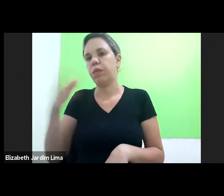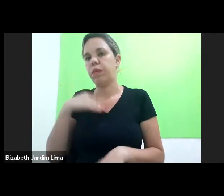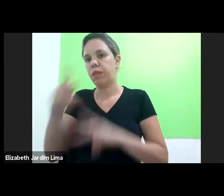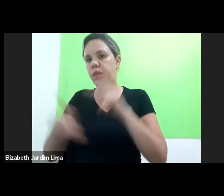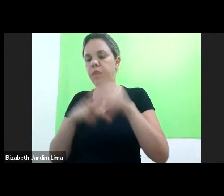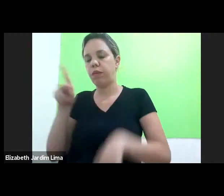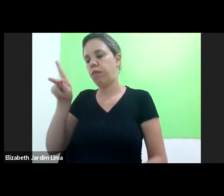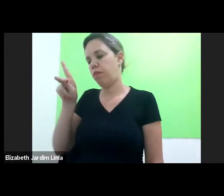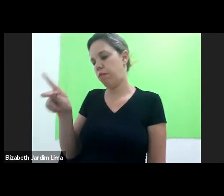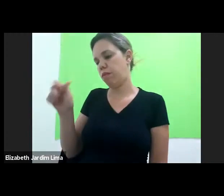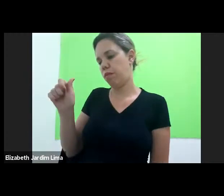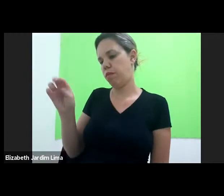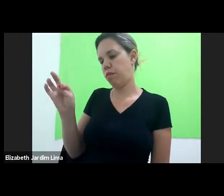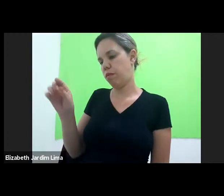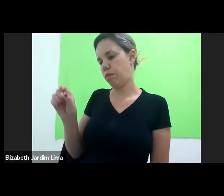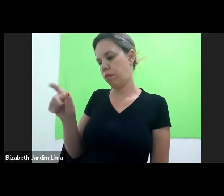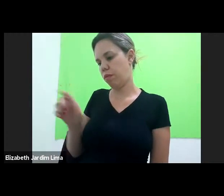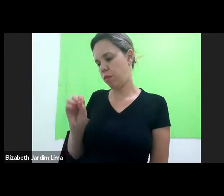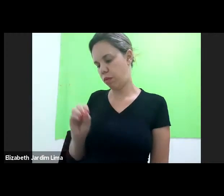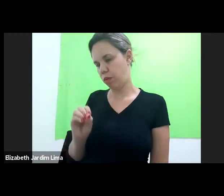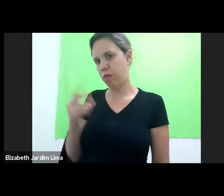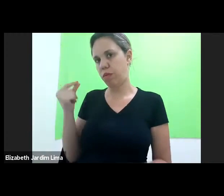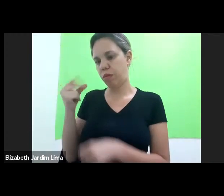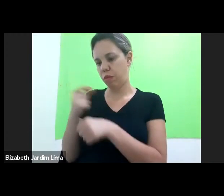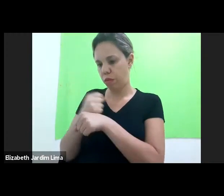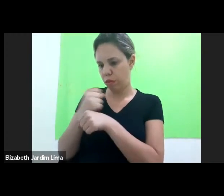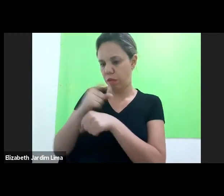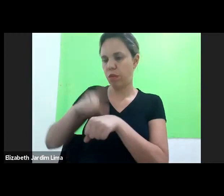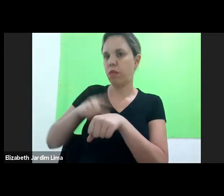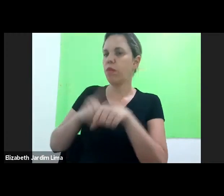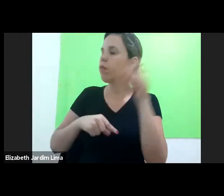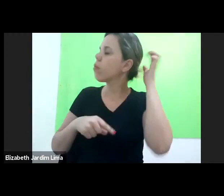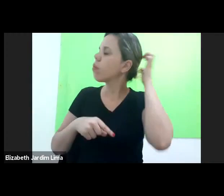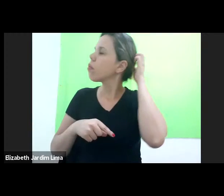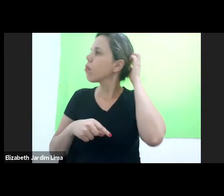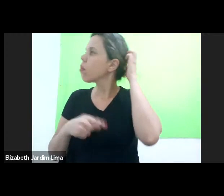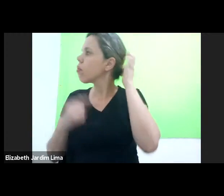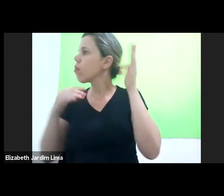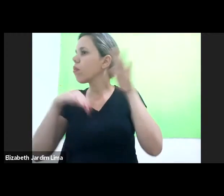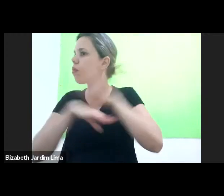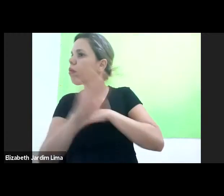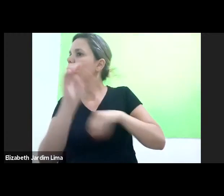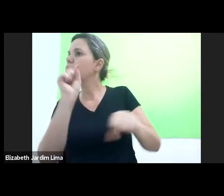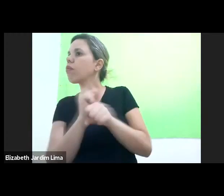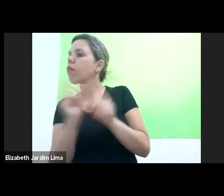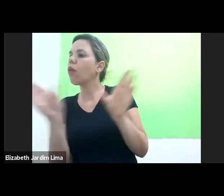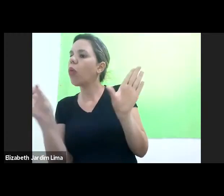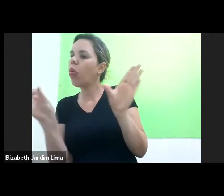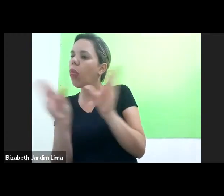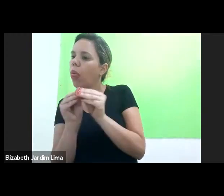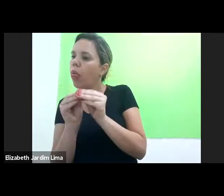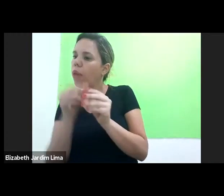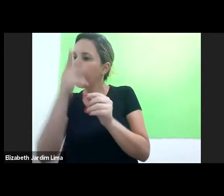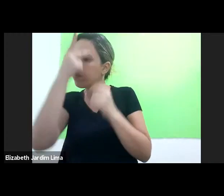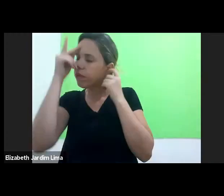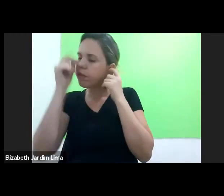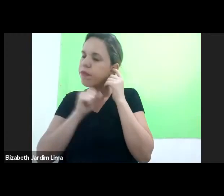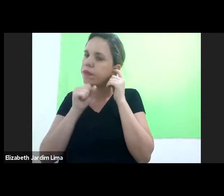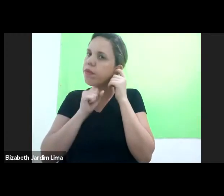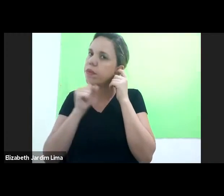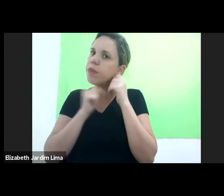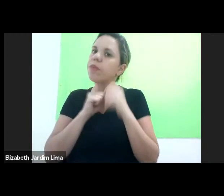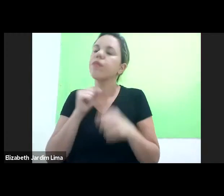pataxó, que por muito tempo a nossa língua ficou adormecida e estava morrendo com os nossos anciões, que